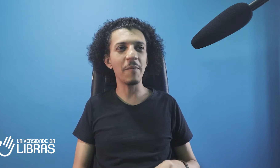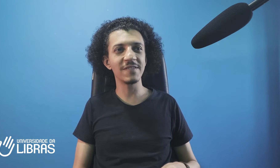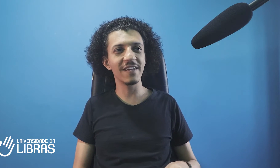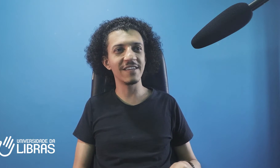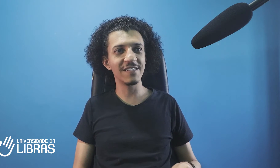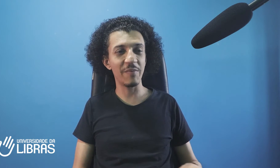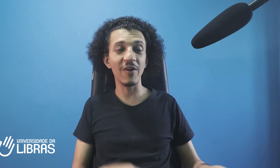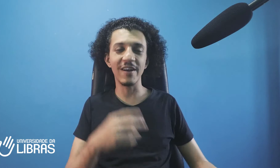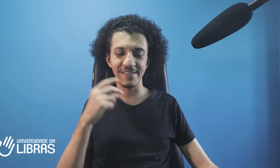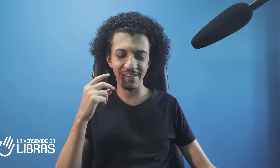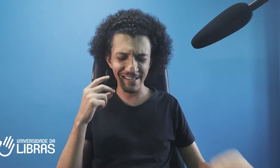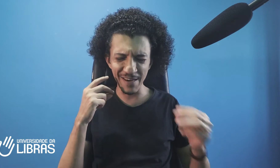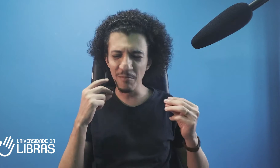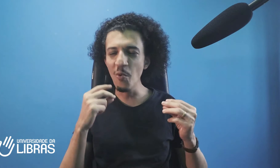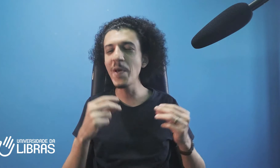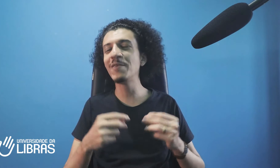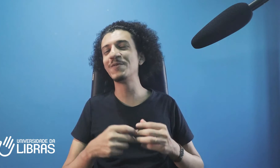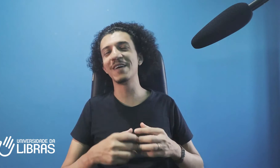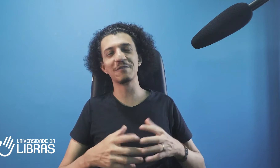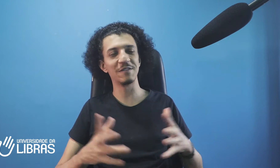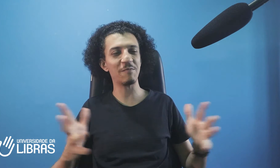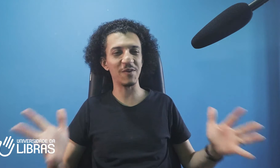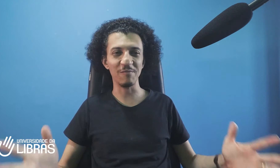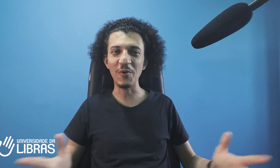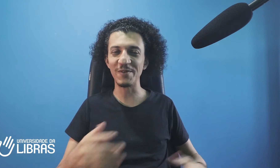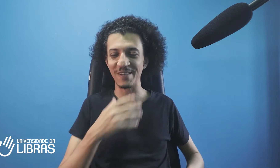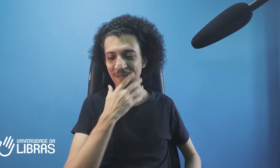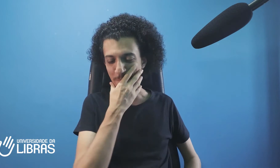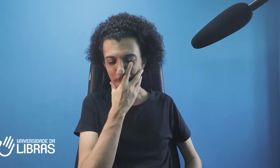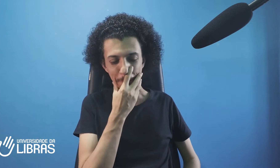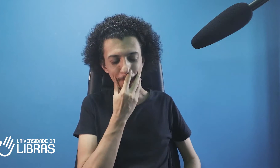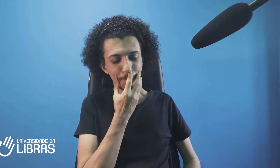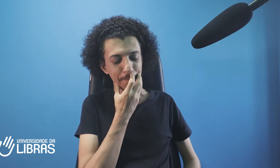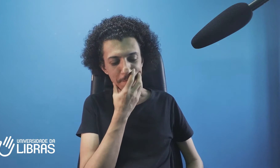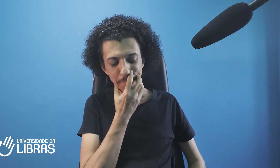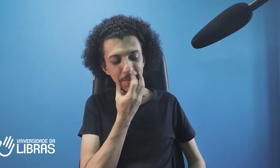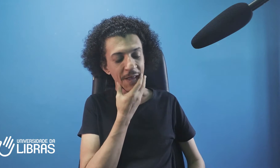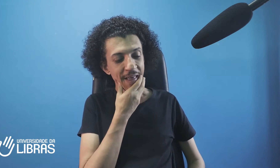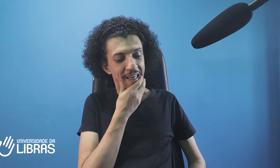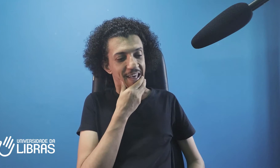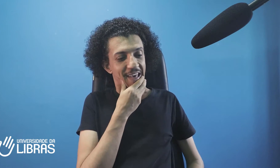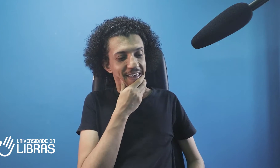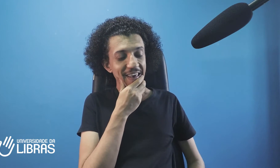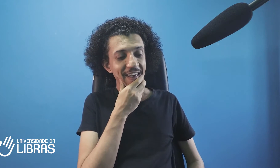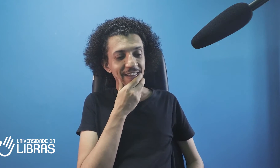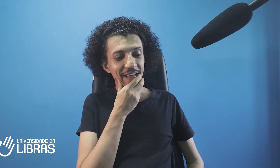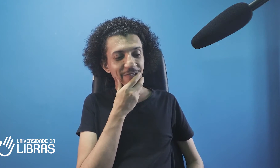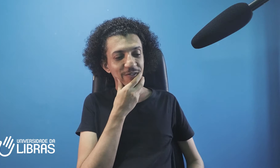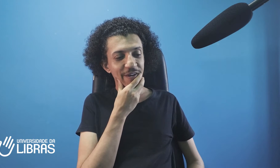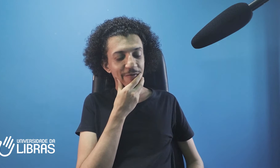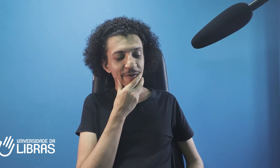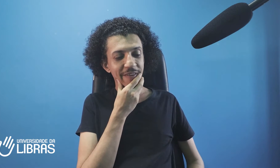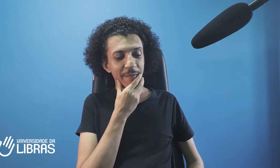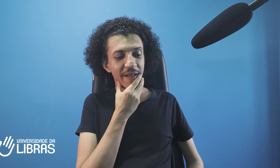intérpretes da igreja aqui olha você já tinha muitos anos depois muitos anos e aí teve um dia que eu fui